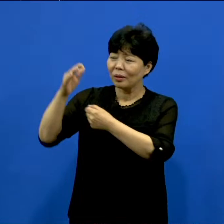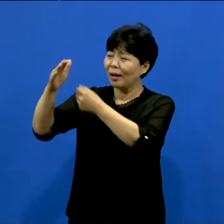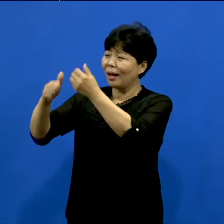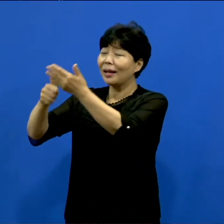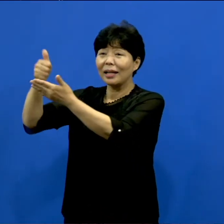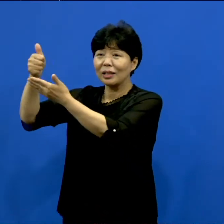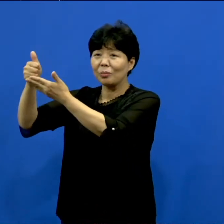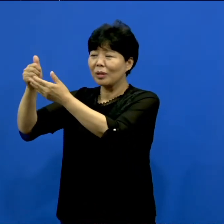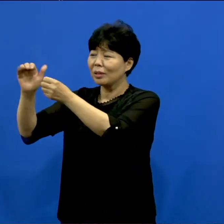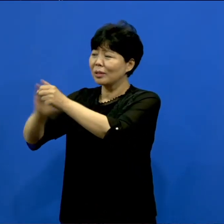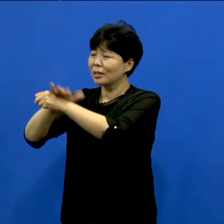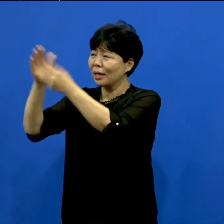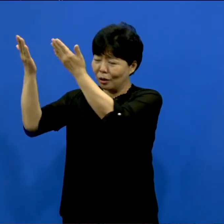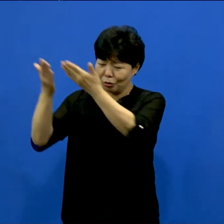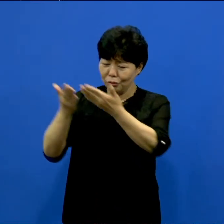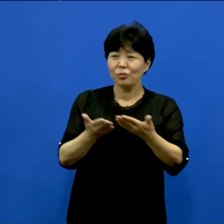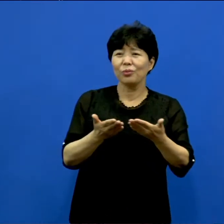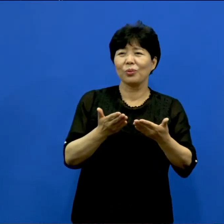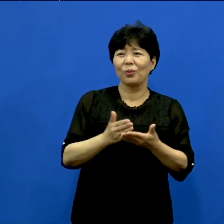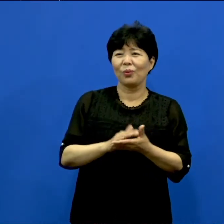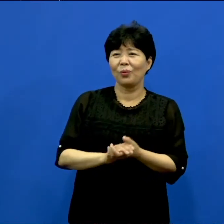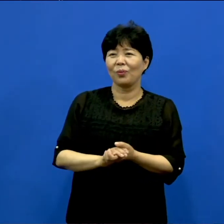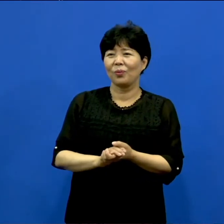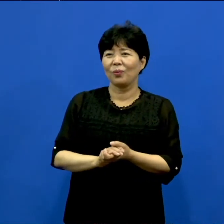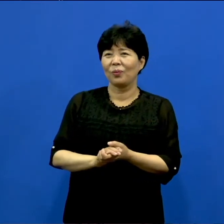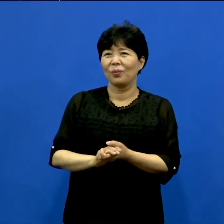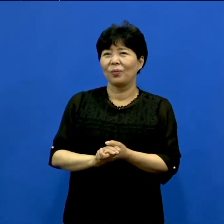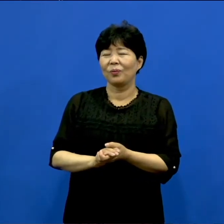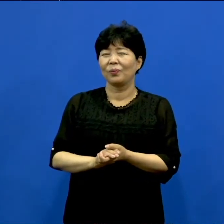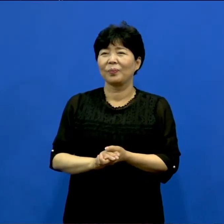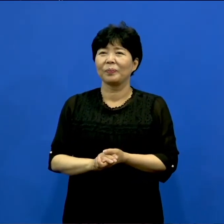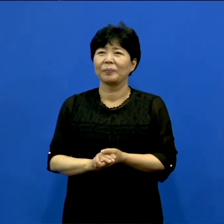사랑하여 그에게 나를 나타내리라.